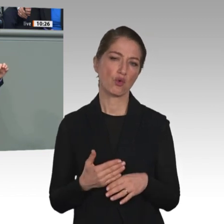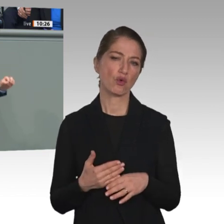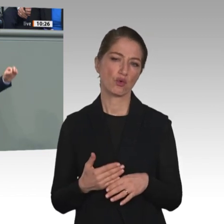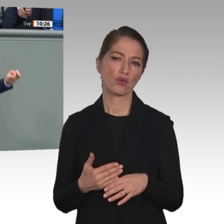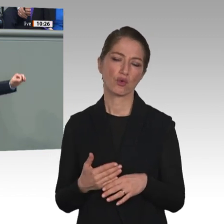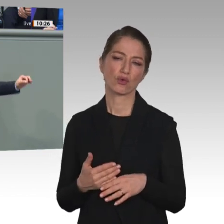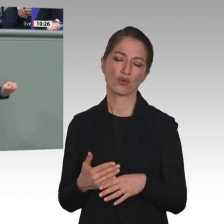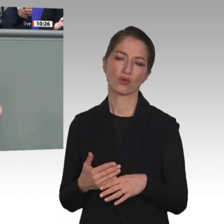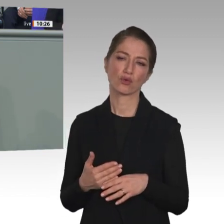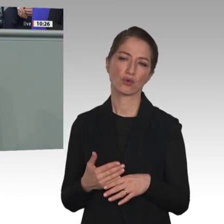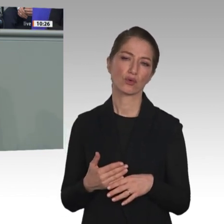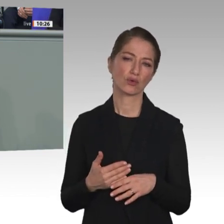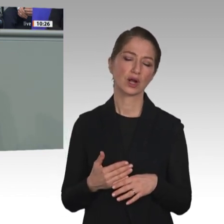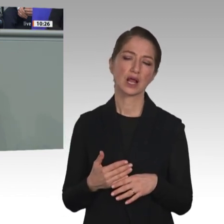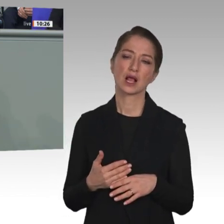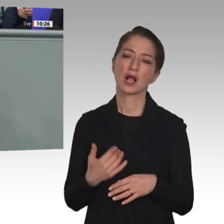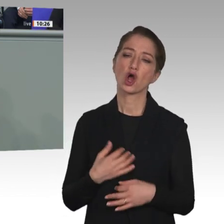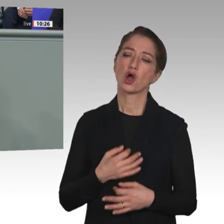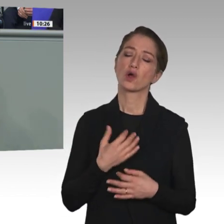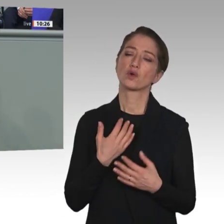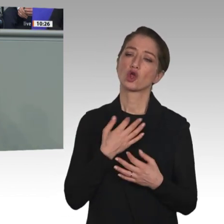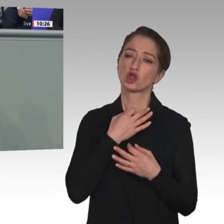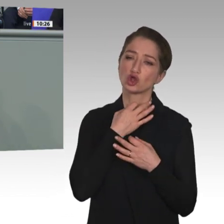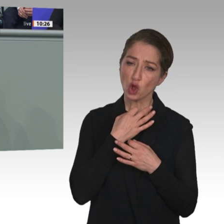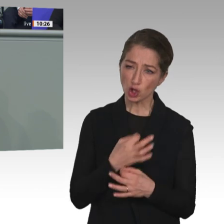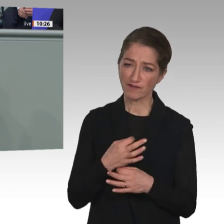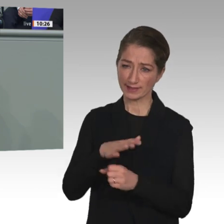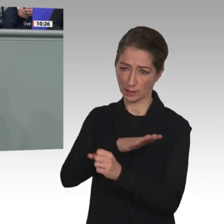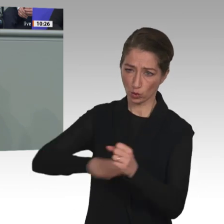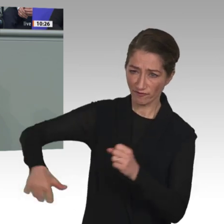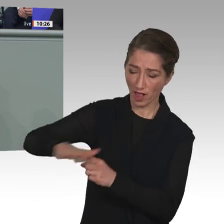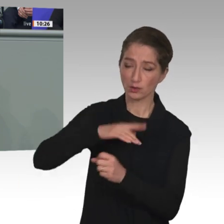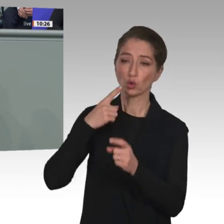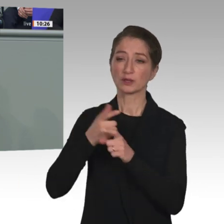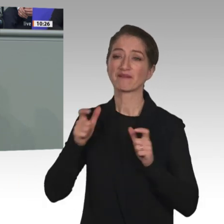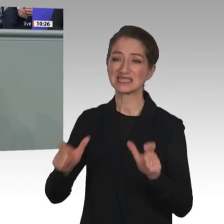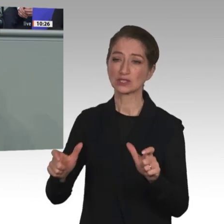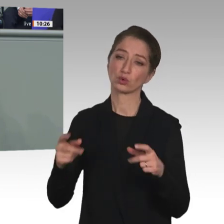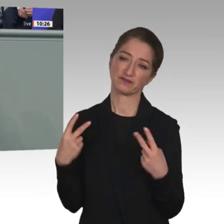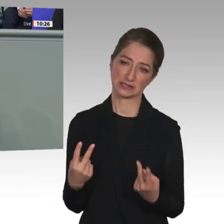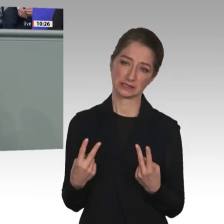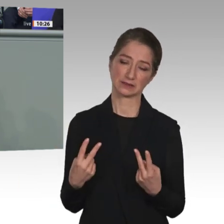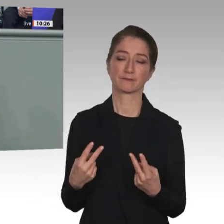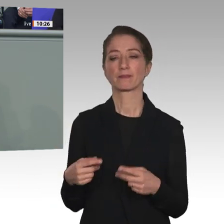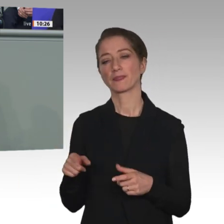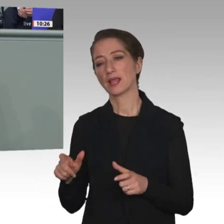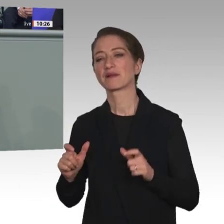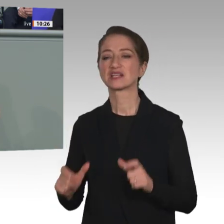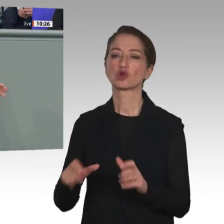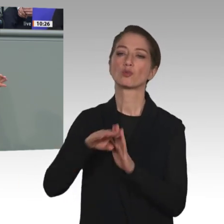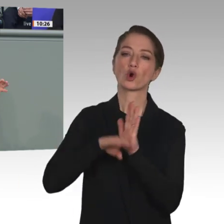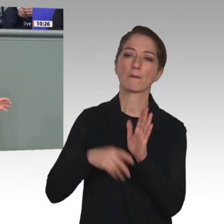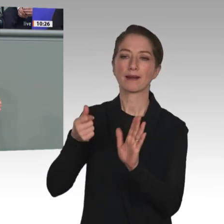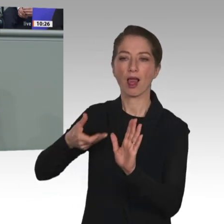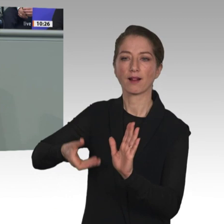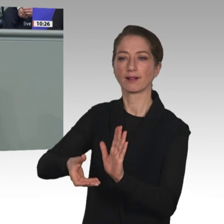immer eine Rolle gespielt hat, dass es eben auch auf das notwendige Umfeld und die Prävention ankommt. Und es sind nicht nur Präventionsprogramme mit Geld unterlegt,